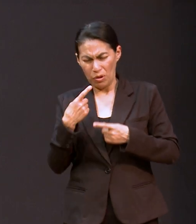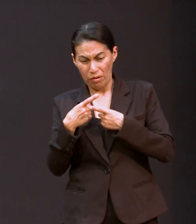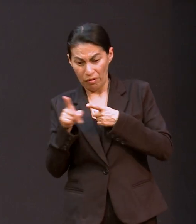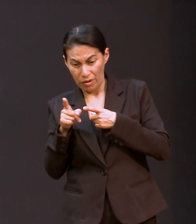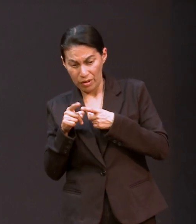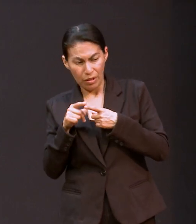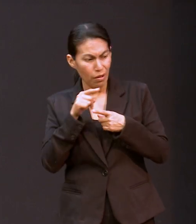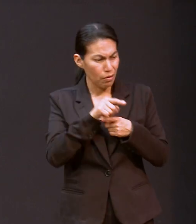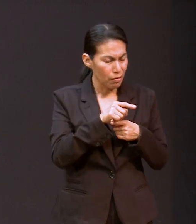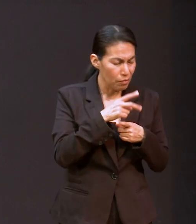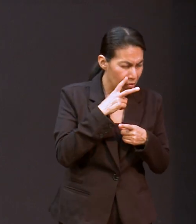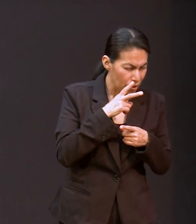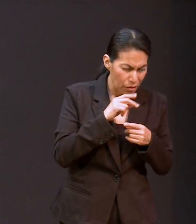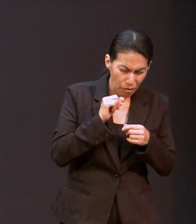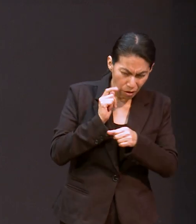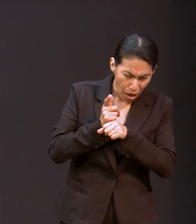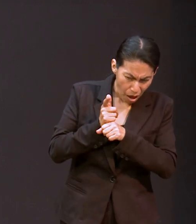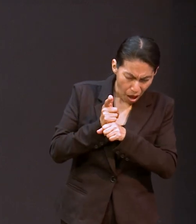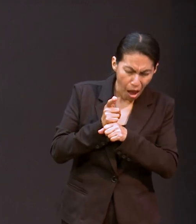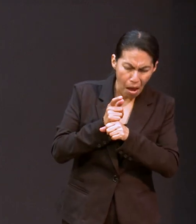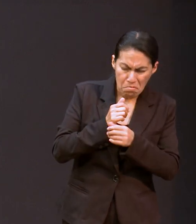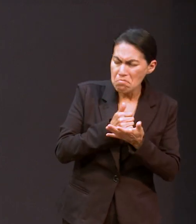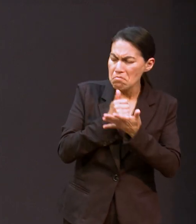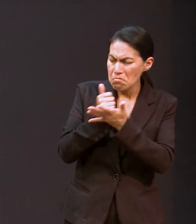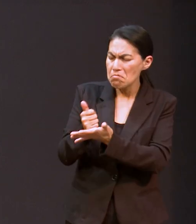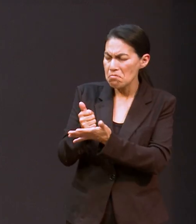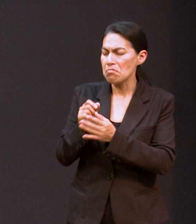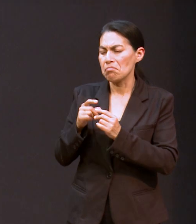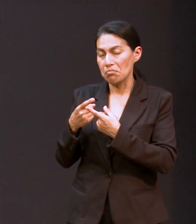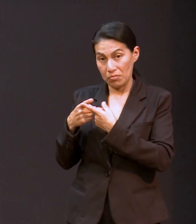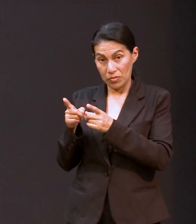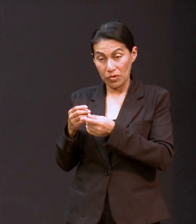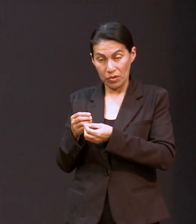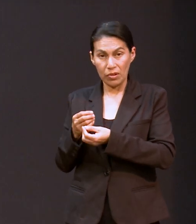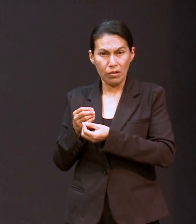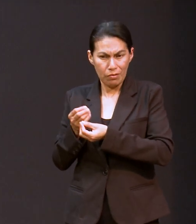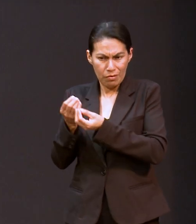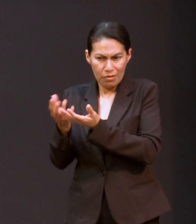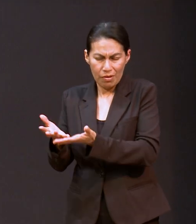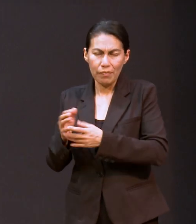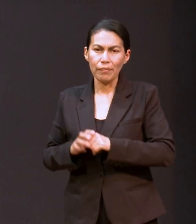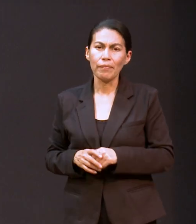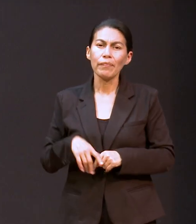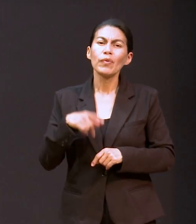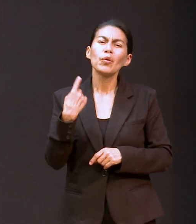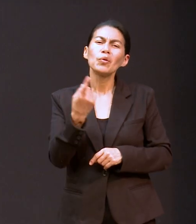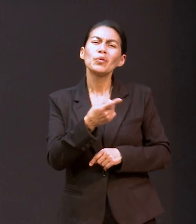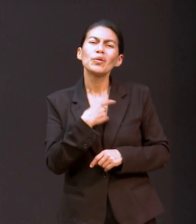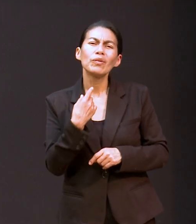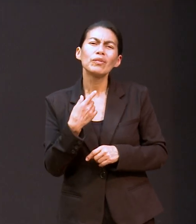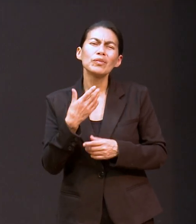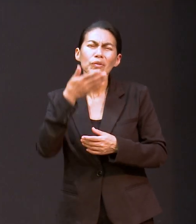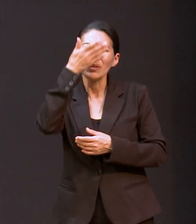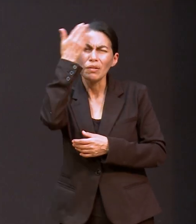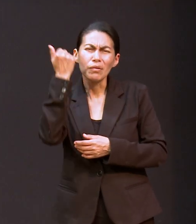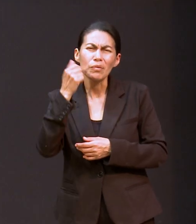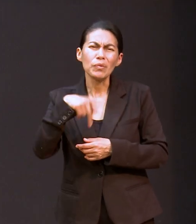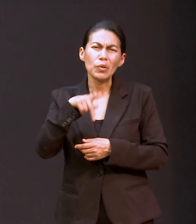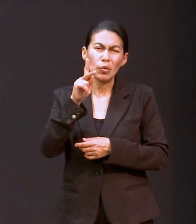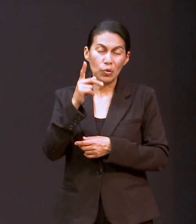ayudarle y eso es lo que es bello porque muchas veces nosotros no nos damos cuenta de que cuando nosotros oramos